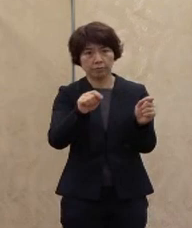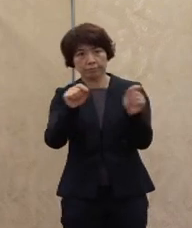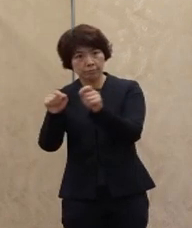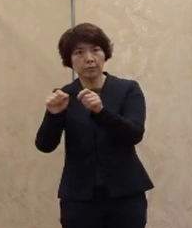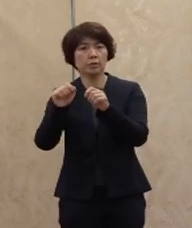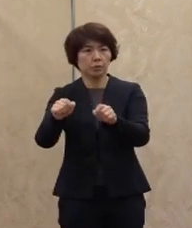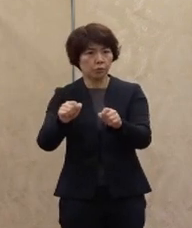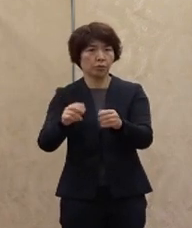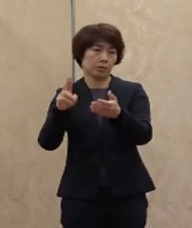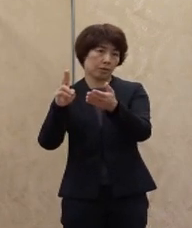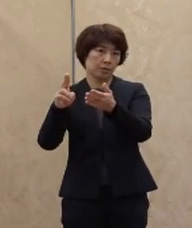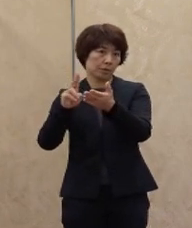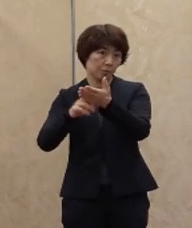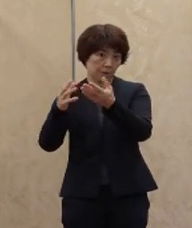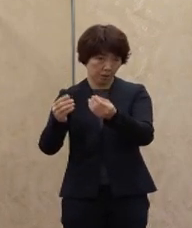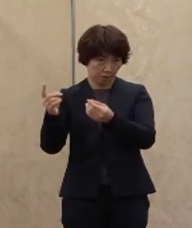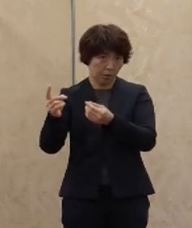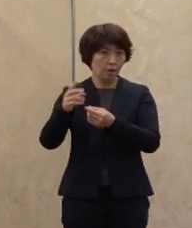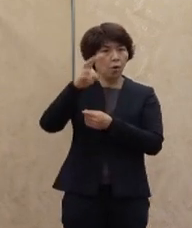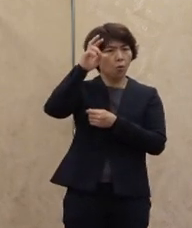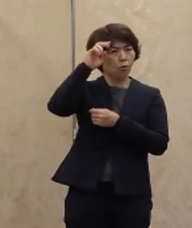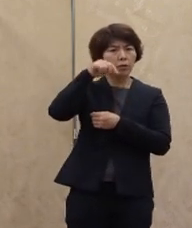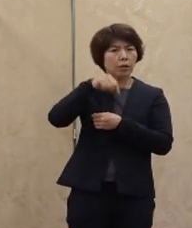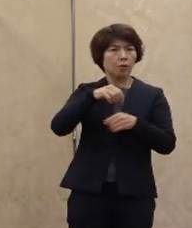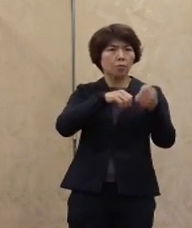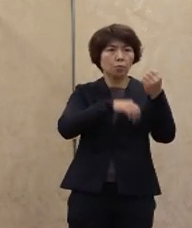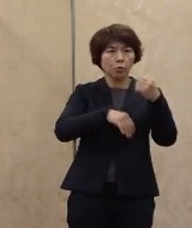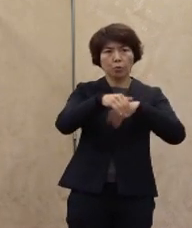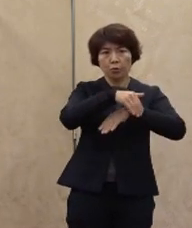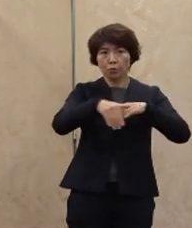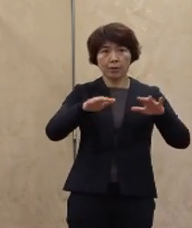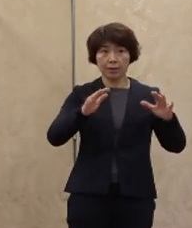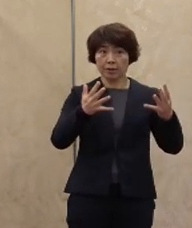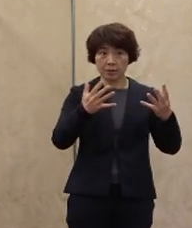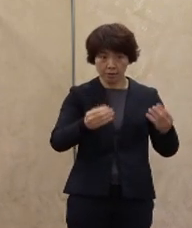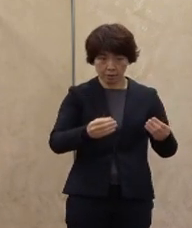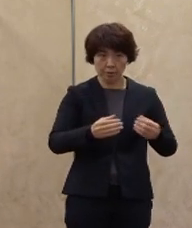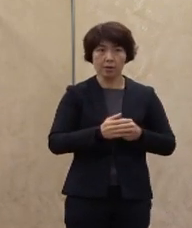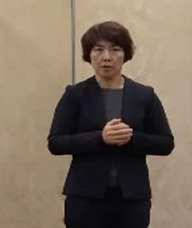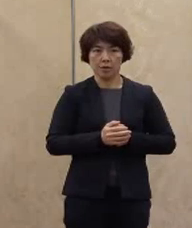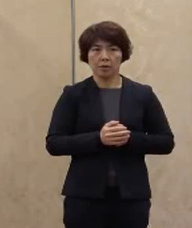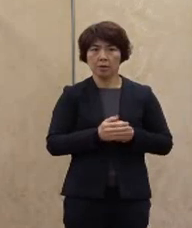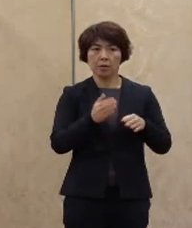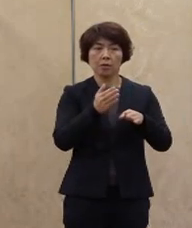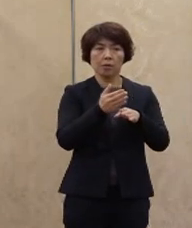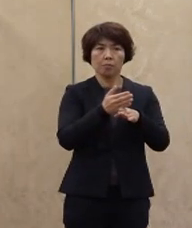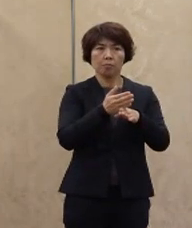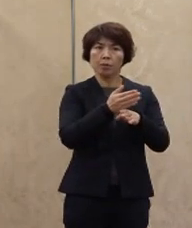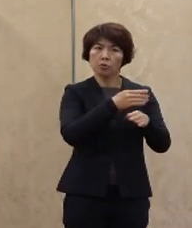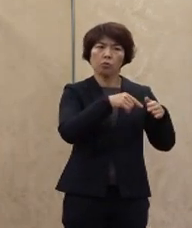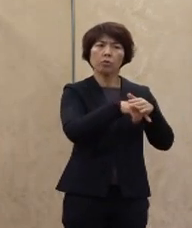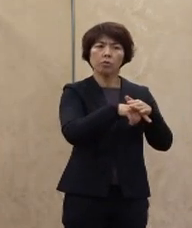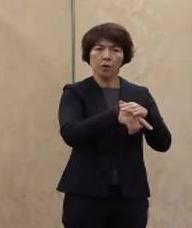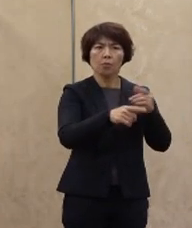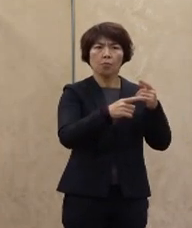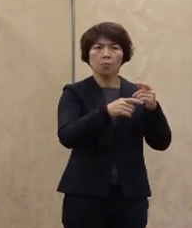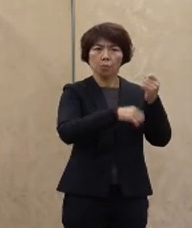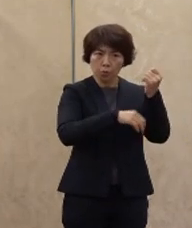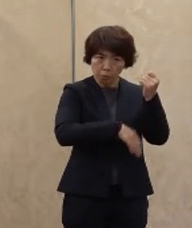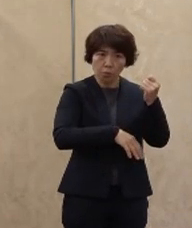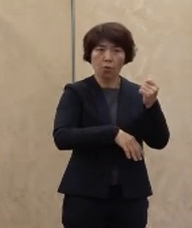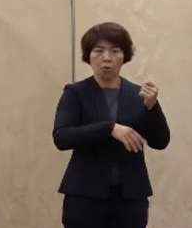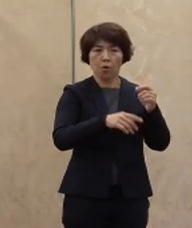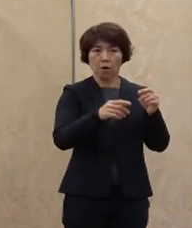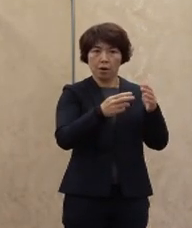いますから、その大阪にはそもそもその予定はないということと、まあ、それ以外の別の理由でもともと終電時間繰り上げの議論が